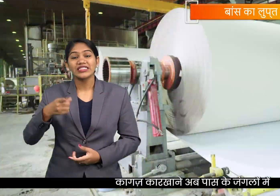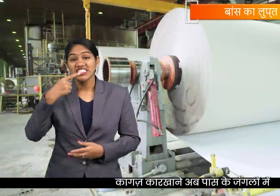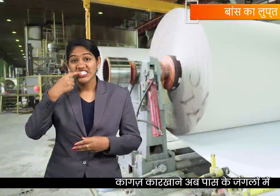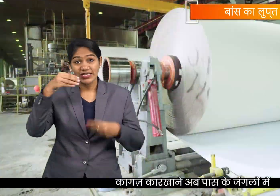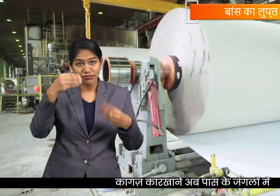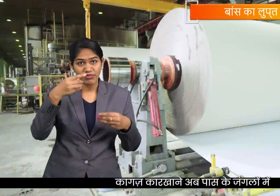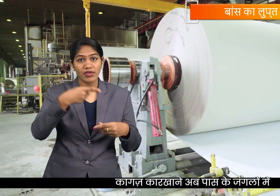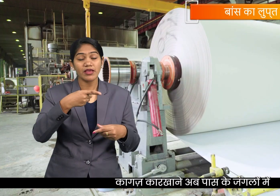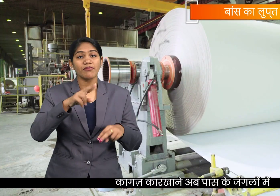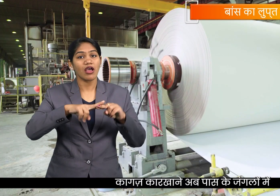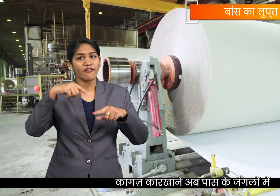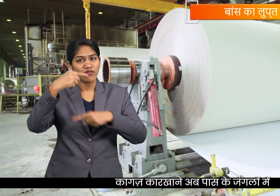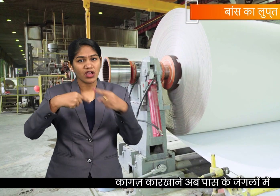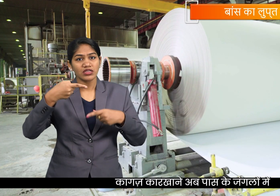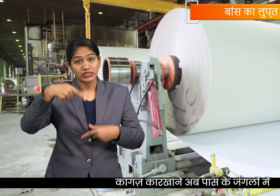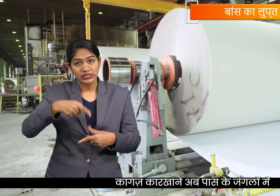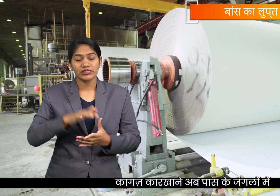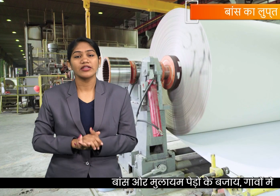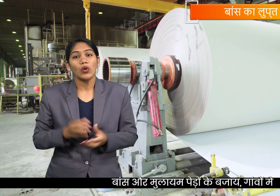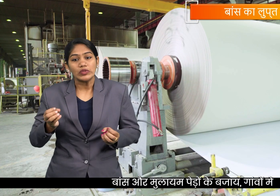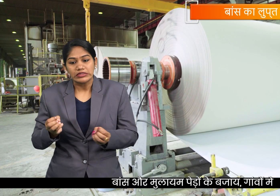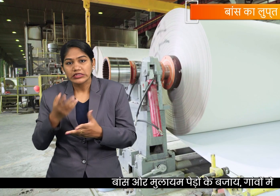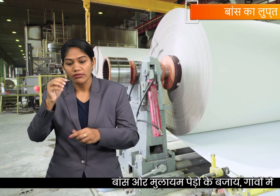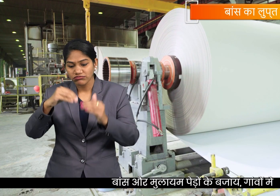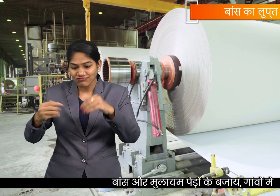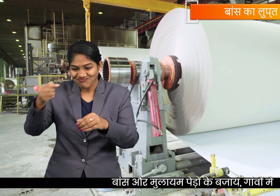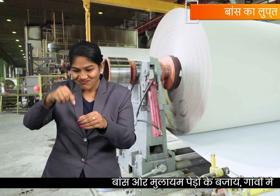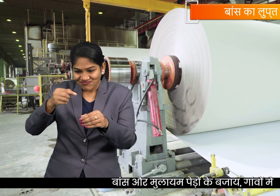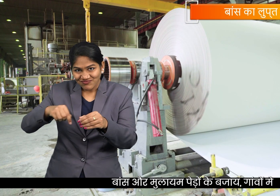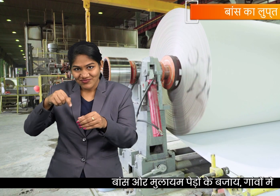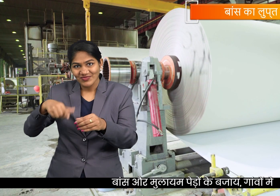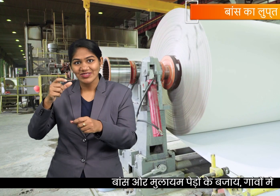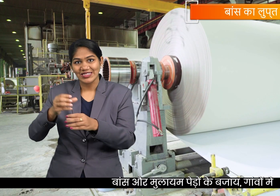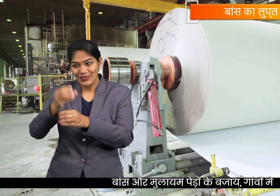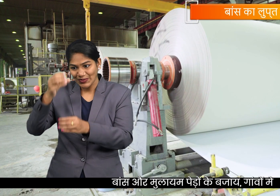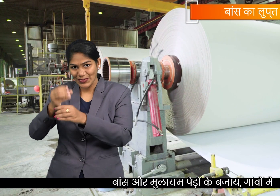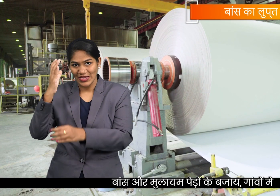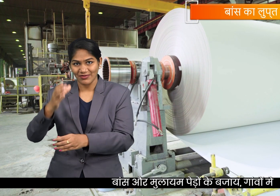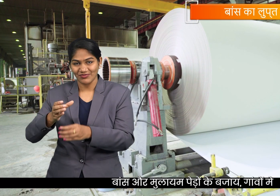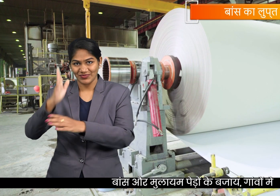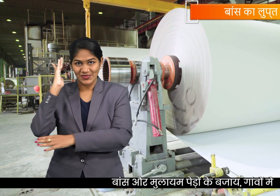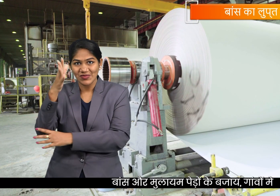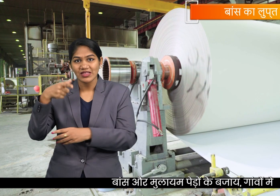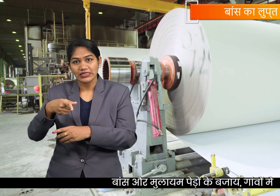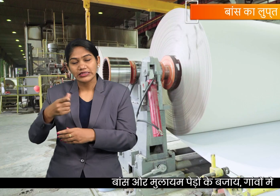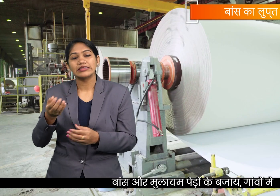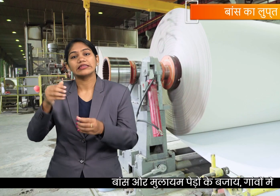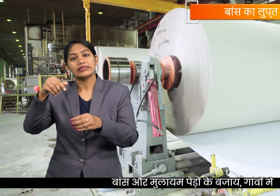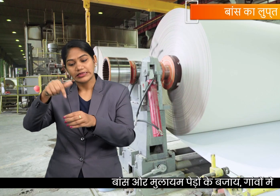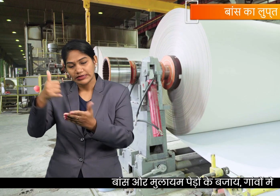कागज़ कारखाने अब पास के जंगलों में बांस और मुलायम पेड़ों के बजाय